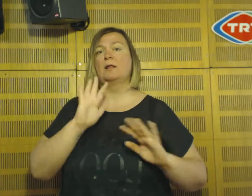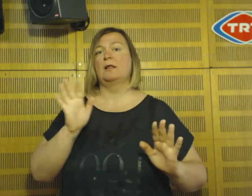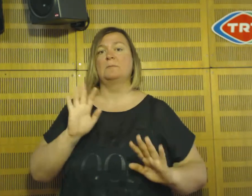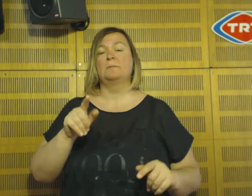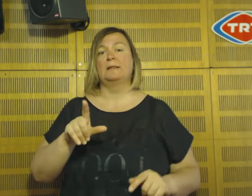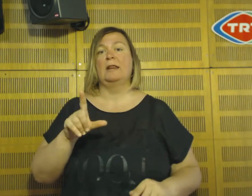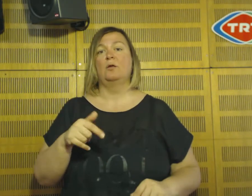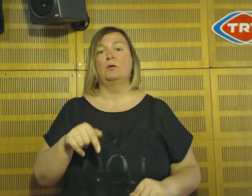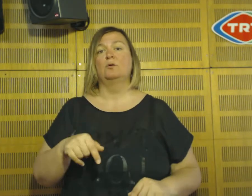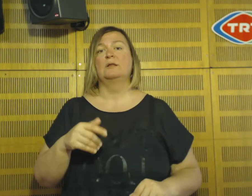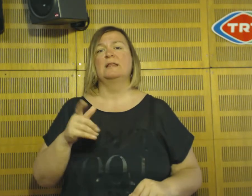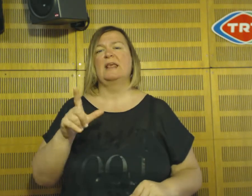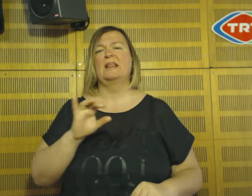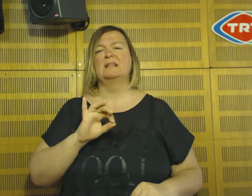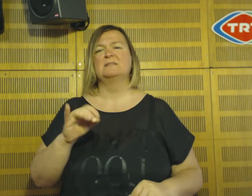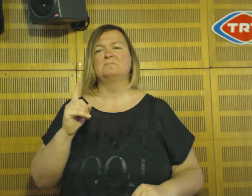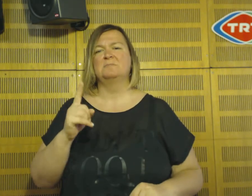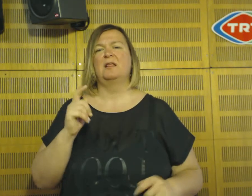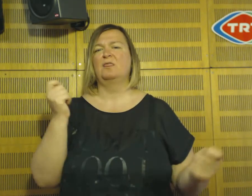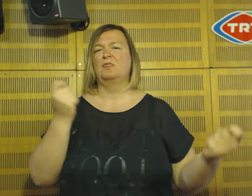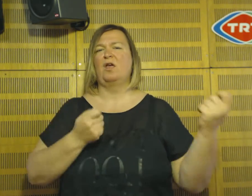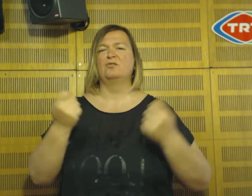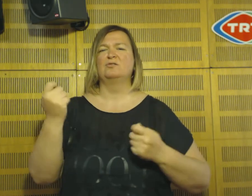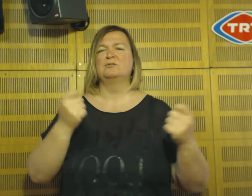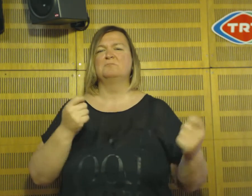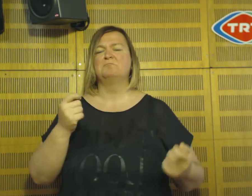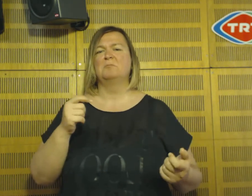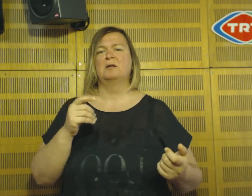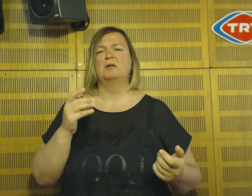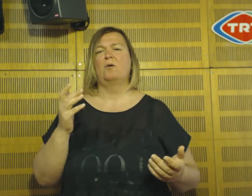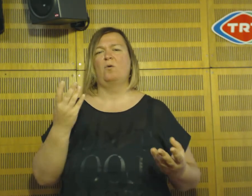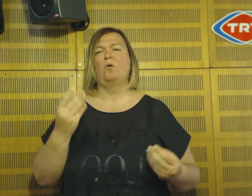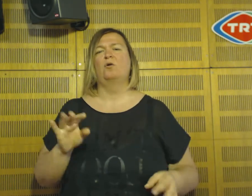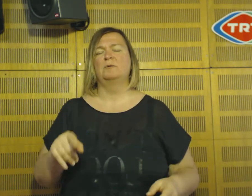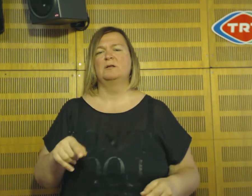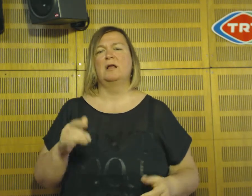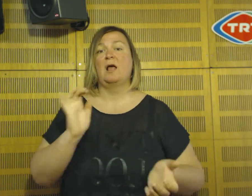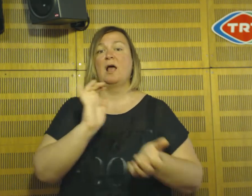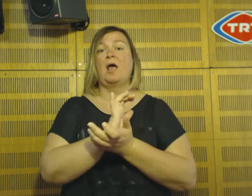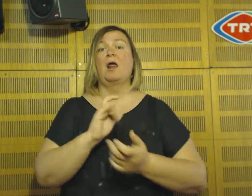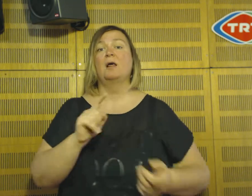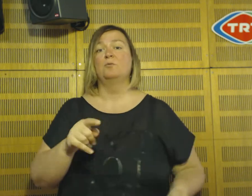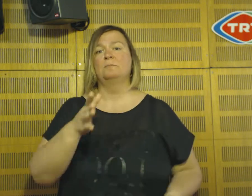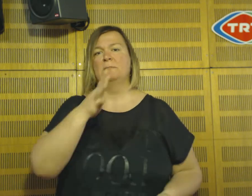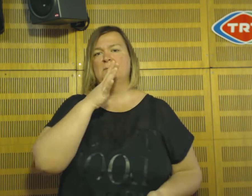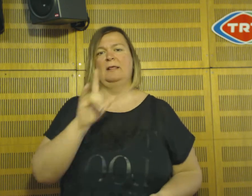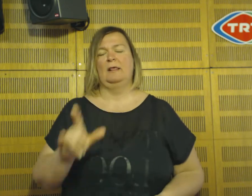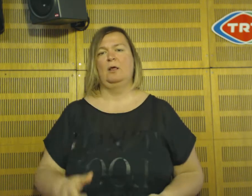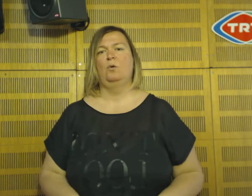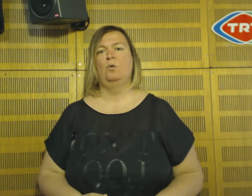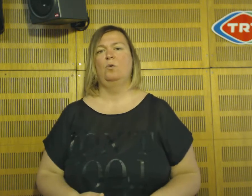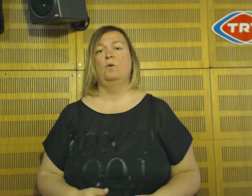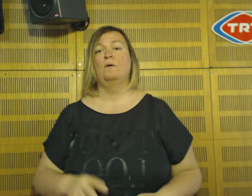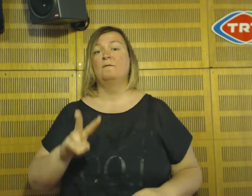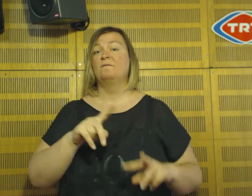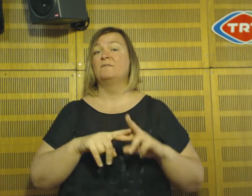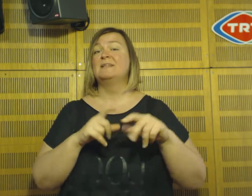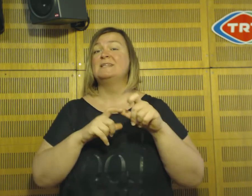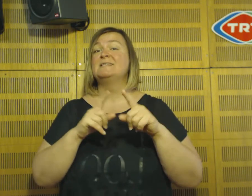ki gereksiz bir tartışma ortamı yaratılmamış olsun. Ailelerin de bunu bilmesi gerekiyor. Vasisi